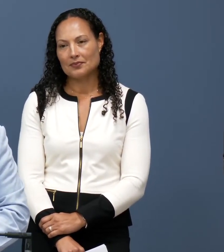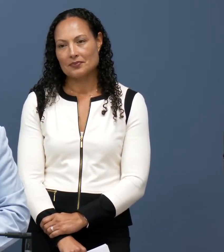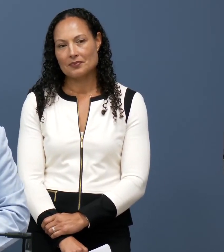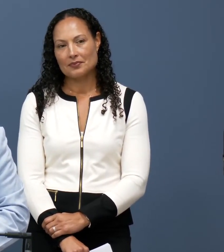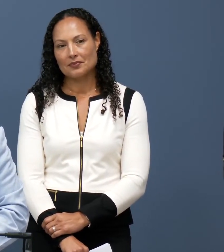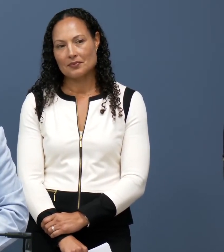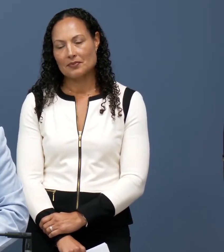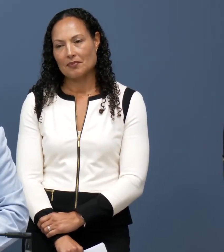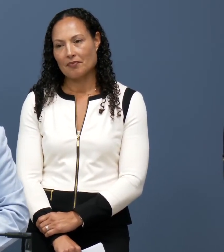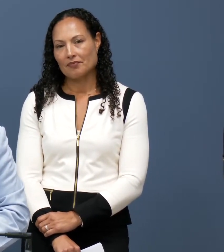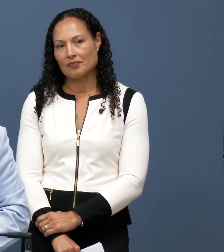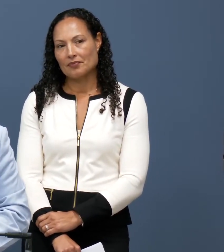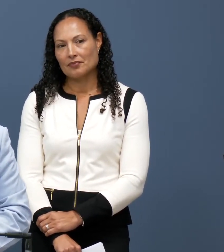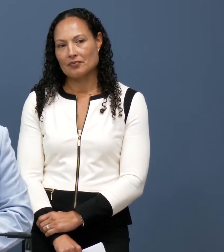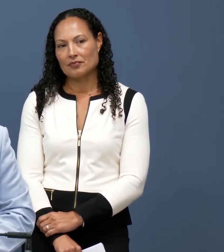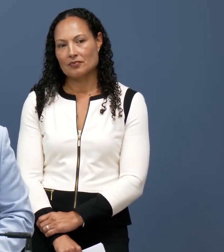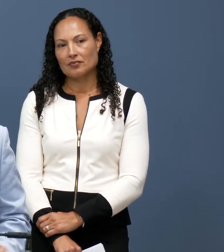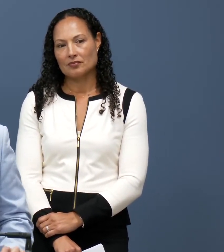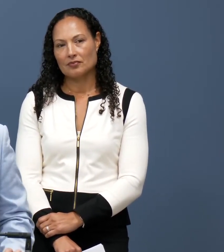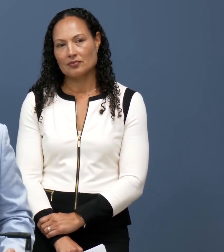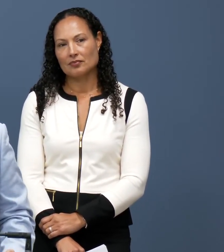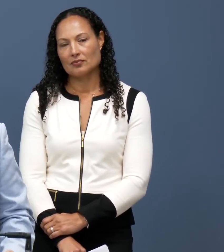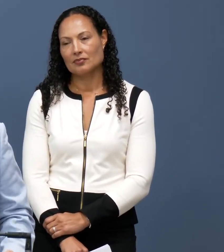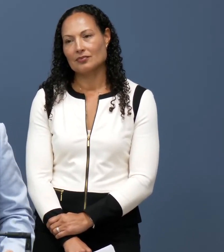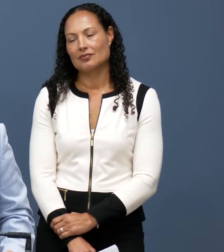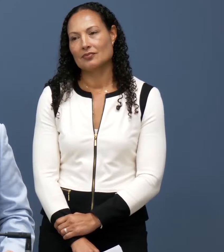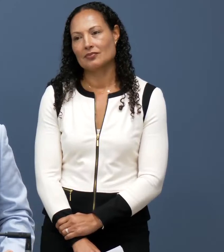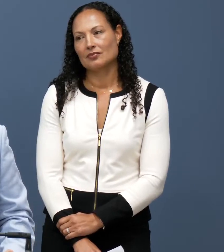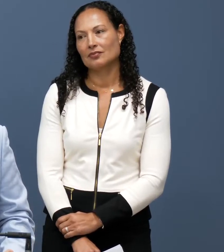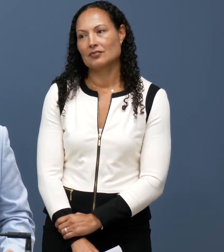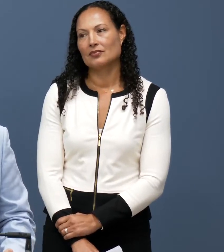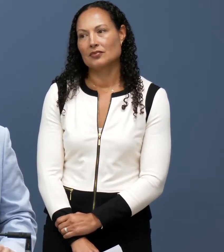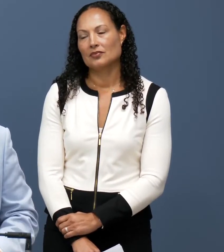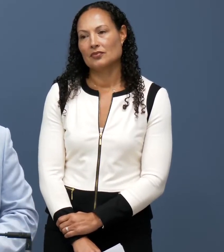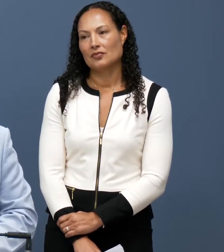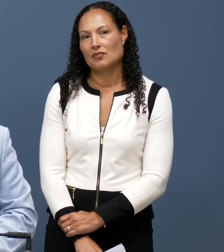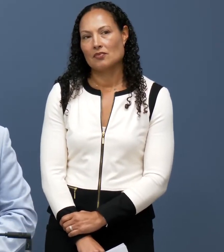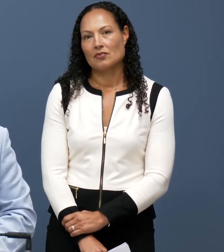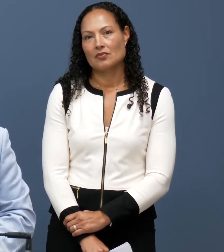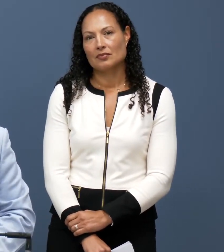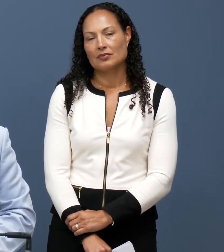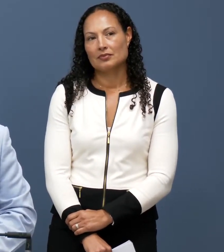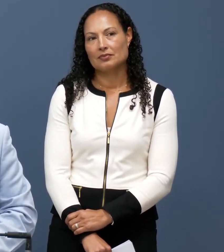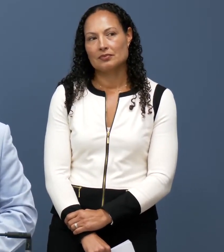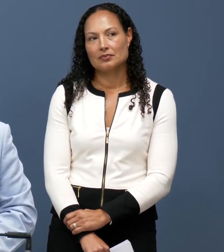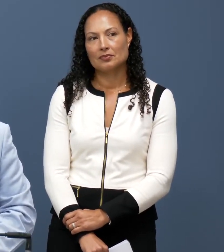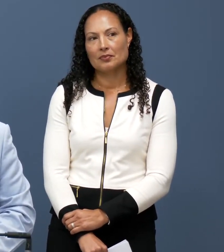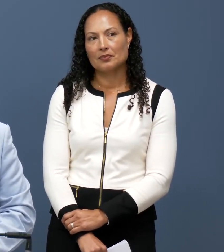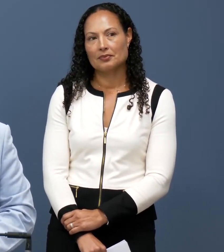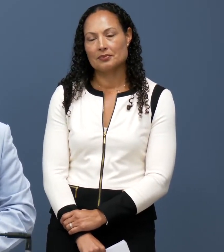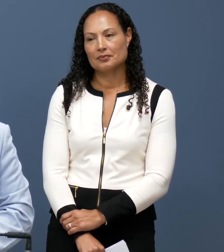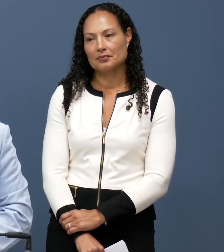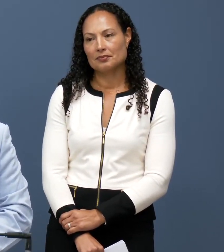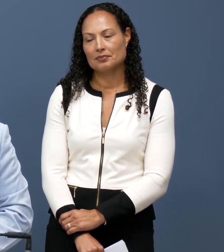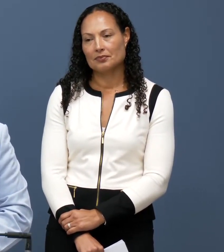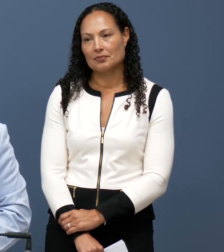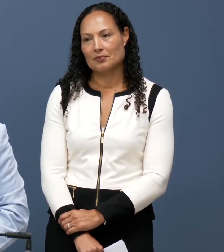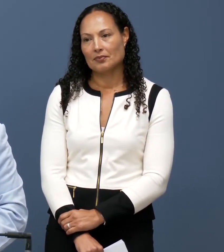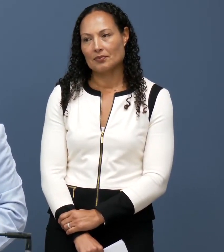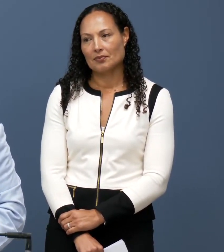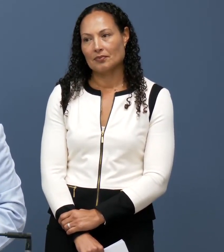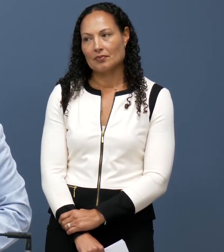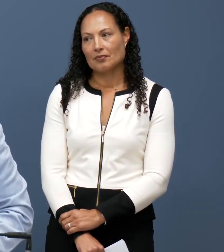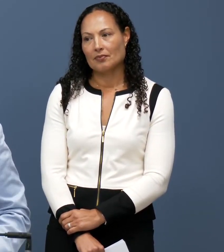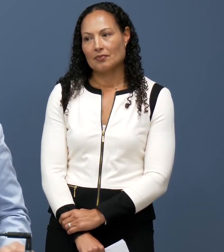ឆ្នាំមុនយើងបានប្រកាសអាសន្នដោយដាក់បញ្ហារឿងអាណាធននេះគឺជារឿងបន្ទាន់ដែលត្រូវដោះស្រាយការប្រកាសអាសន្ននេះក៏កើតចេញ